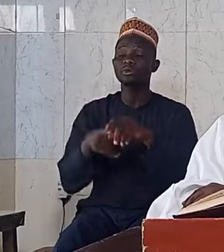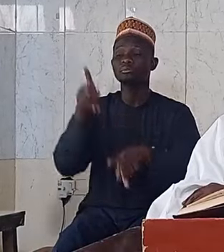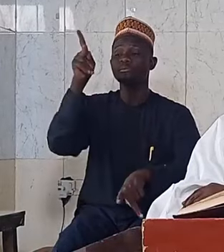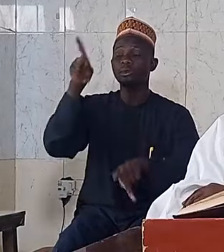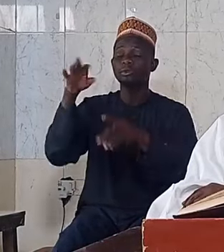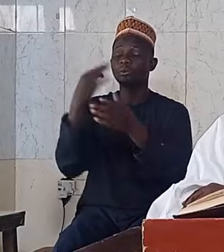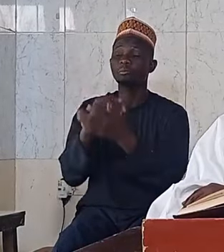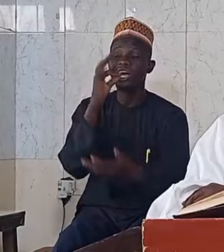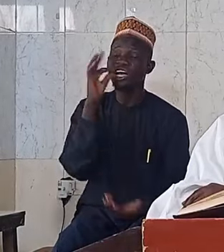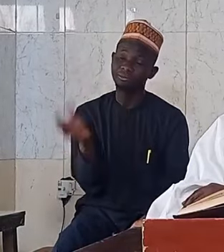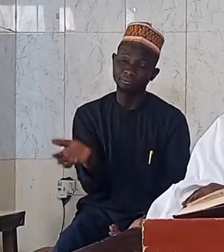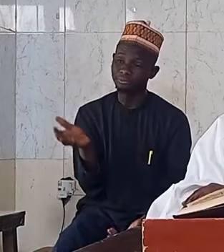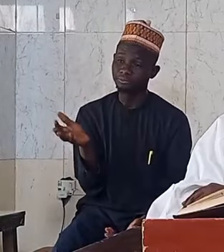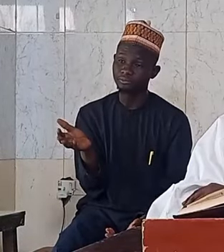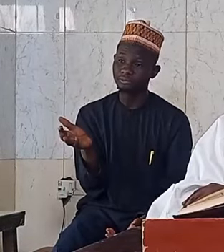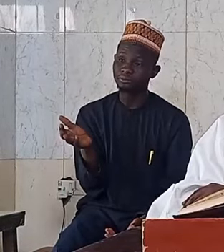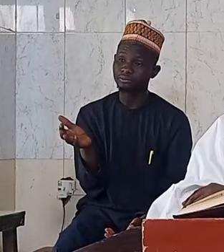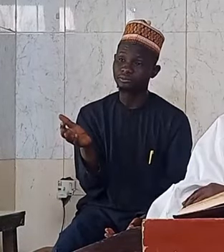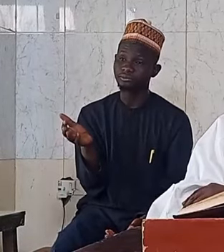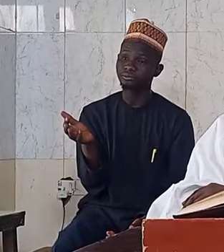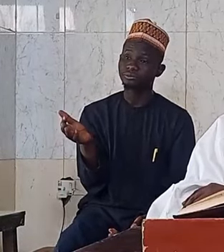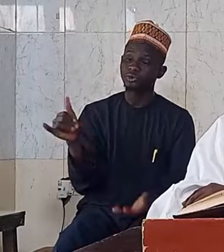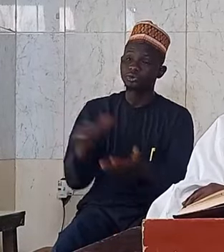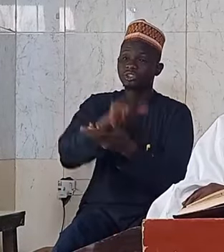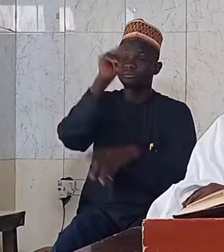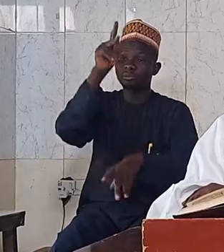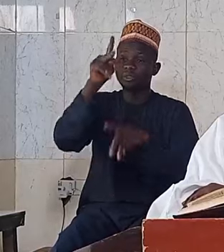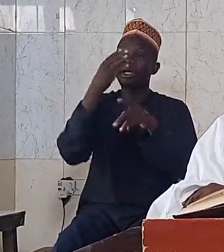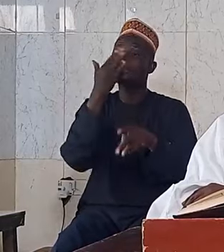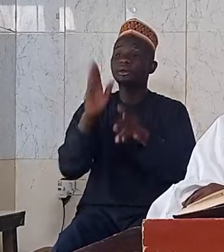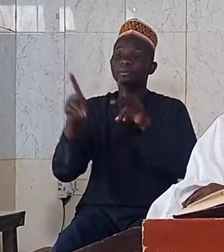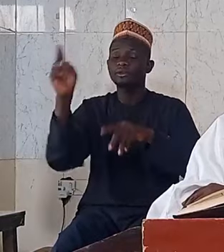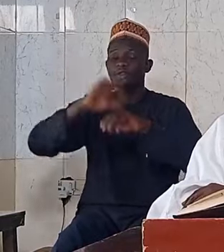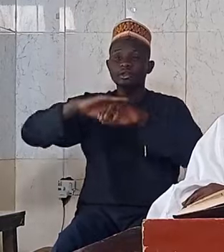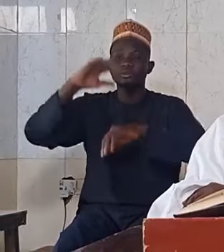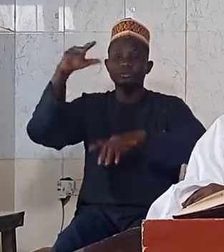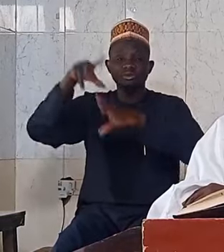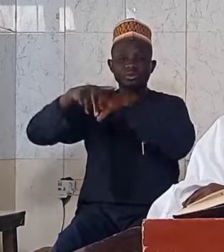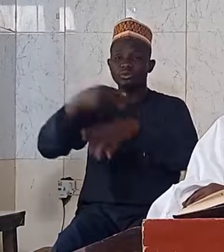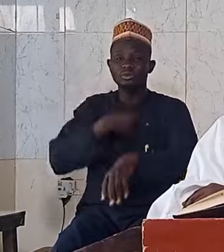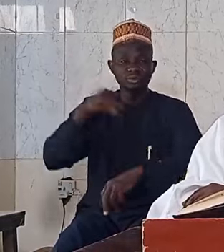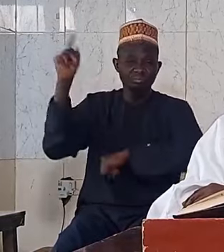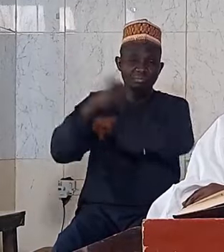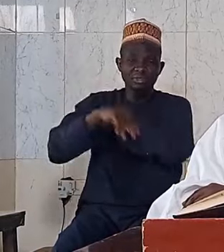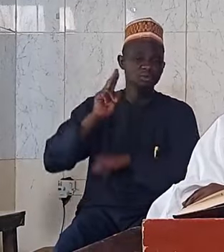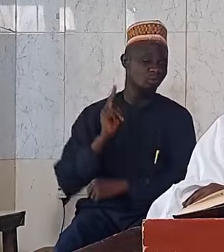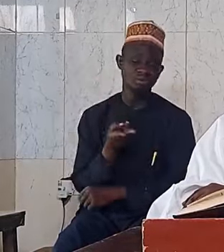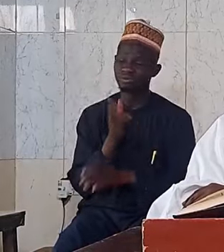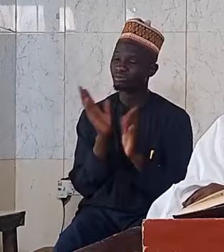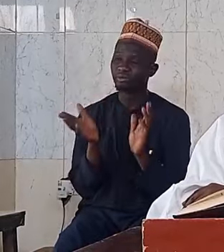alqarya daga wannan mene alqarya yana nufin wannan gari na Makka